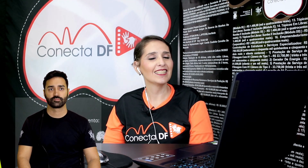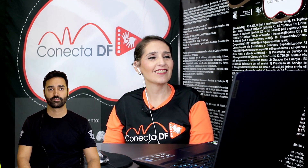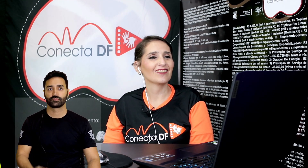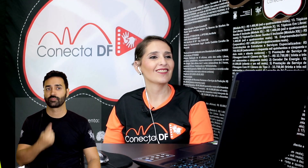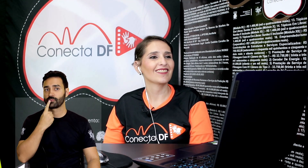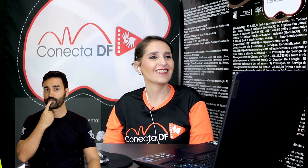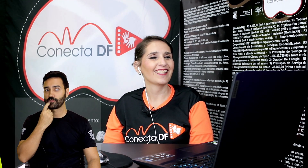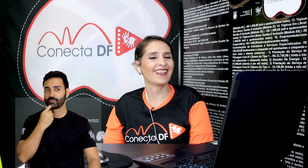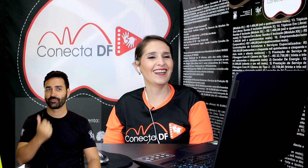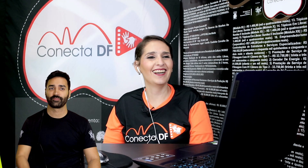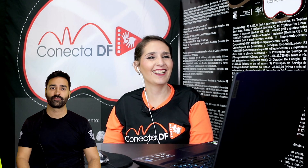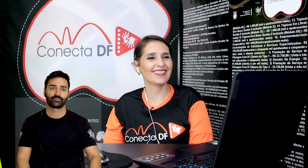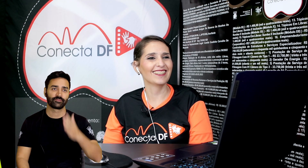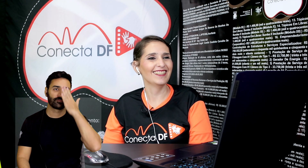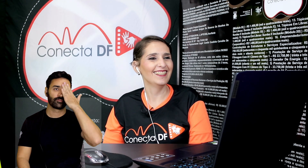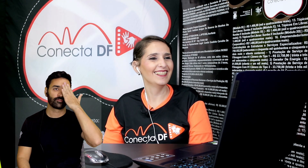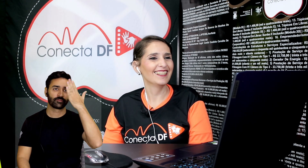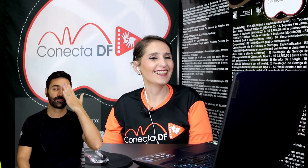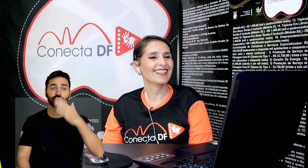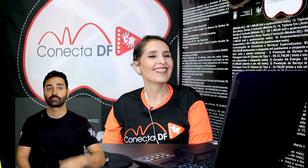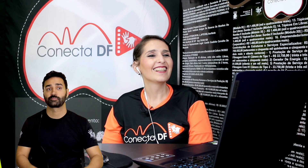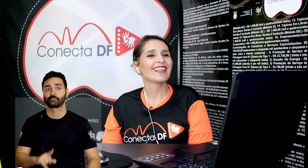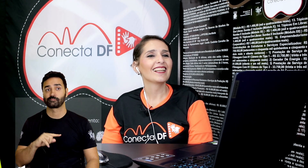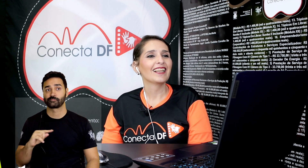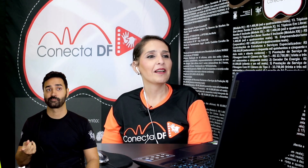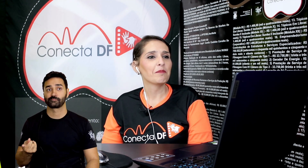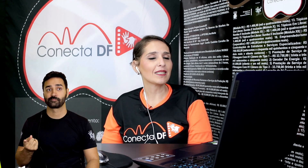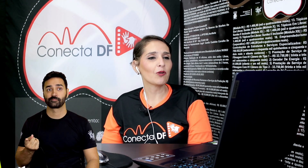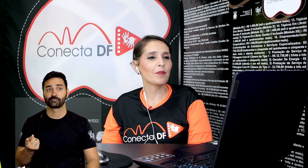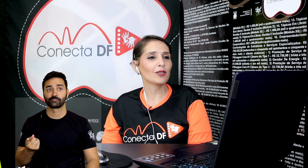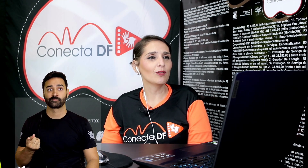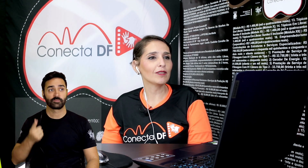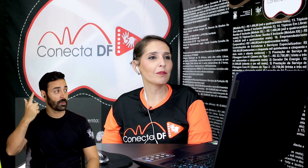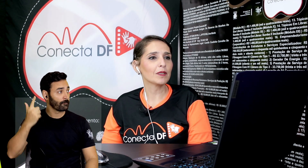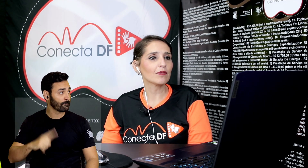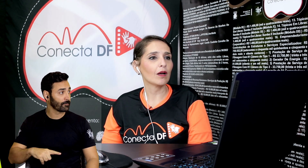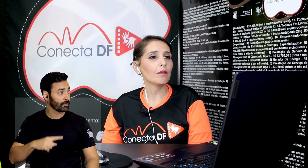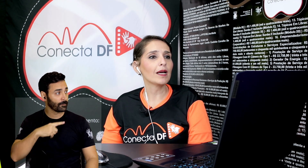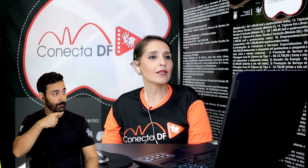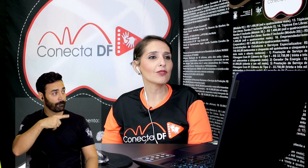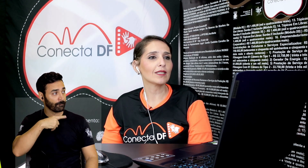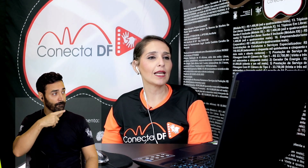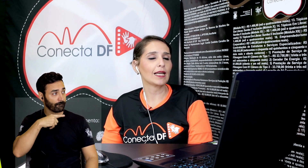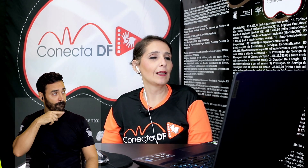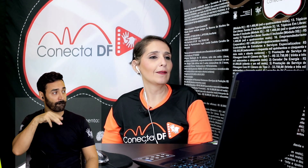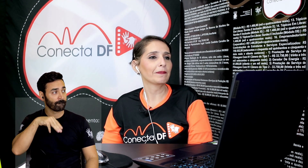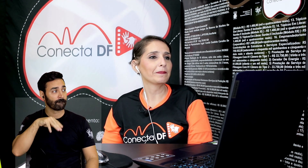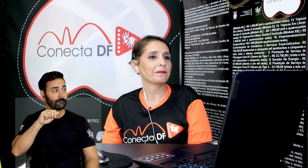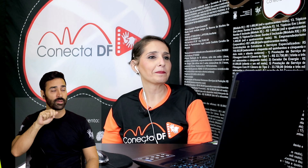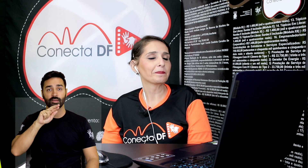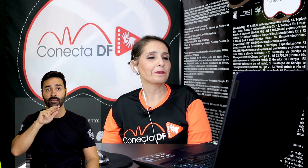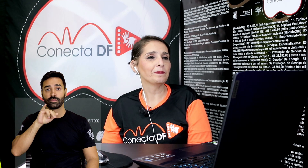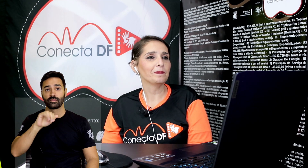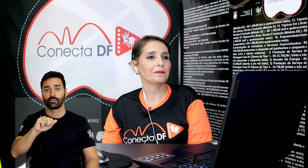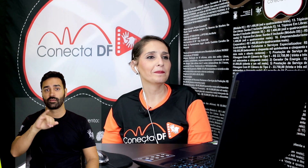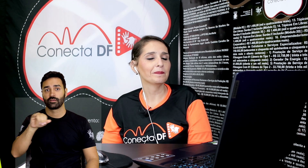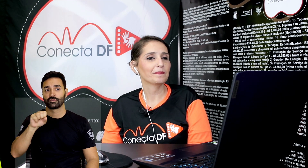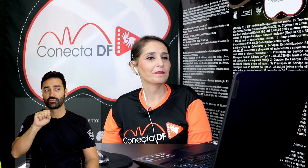E... Obrigada. Nada. Mais alguma dúvida, pessoal? Maria José.